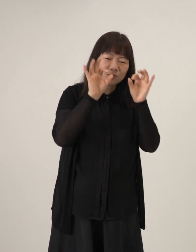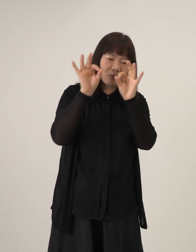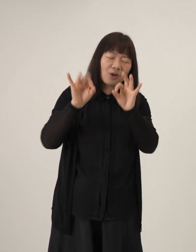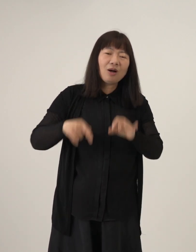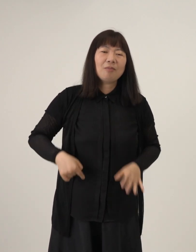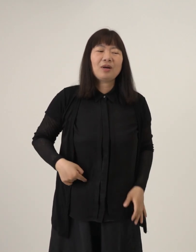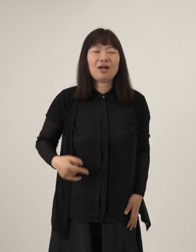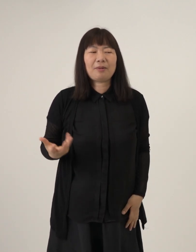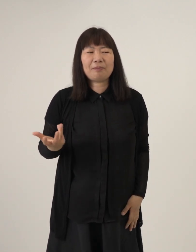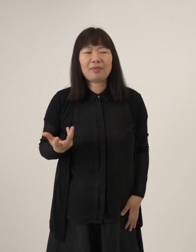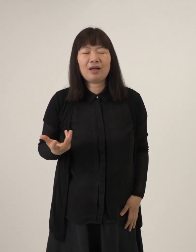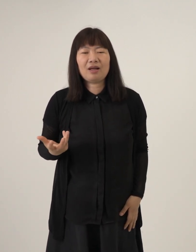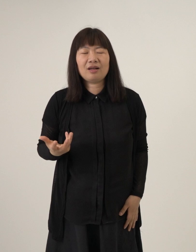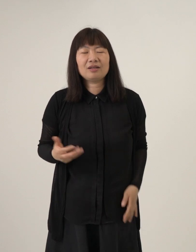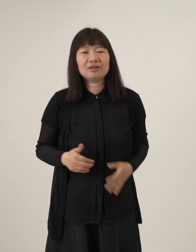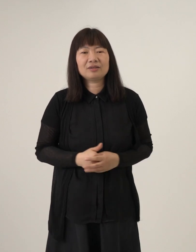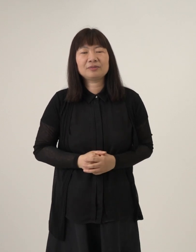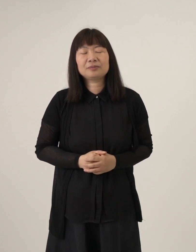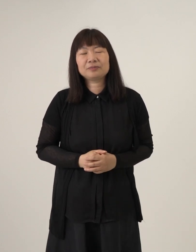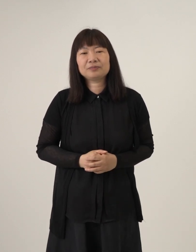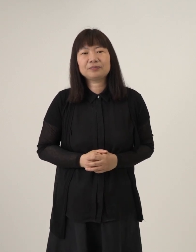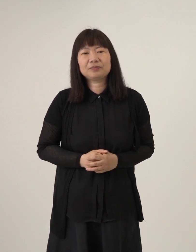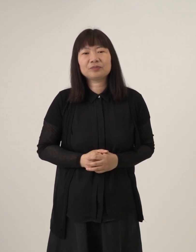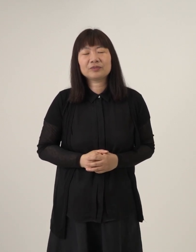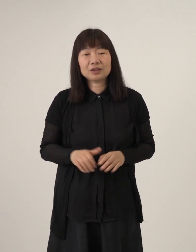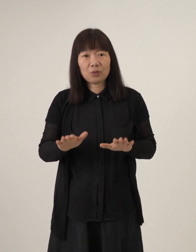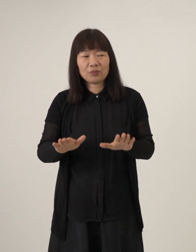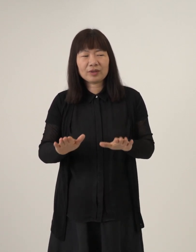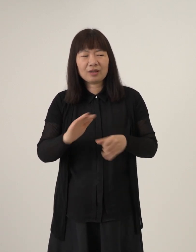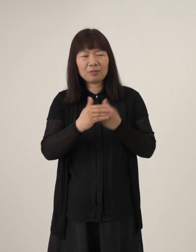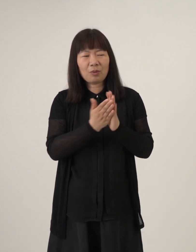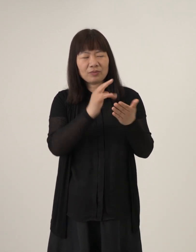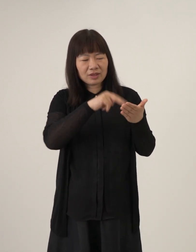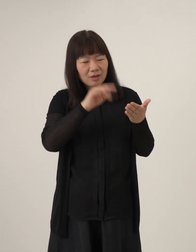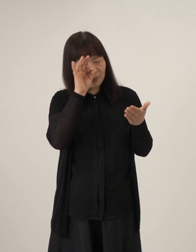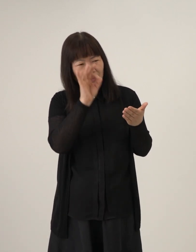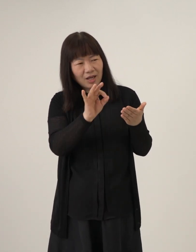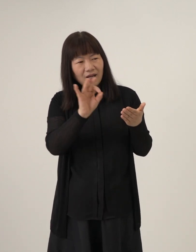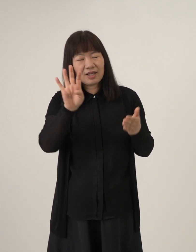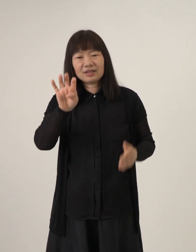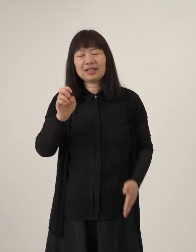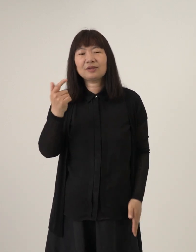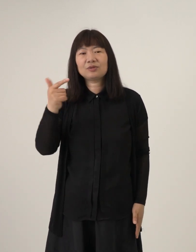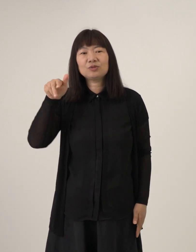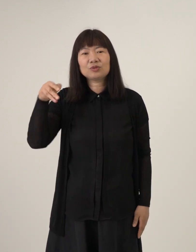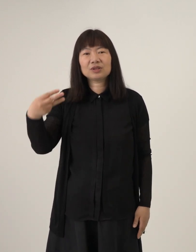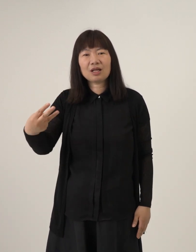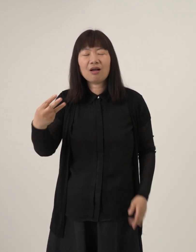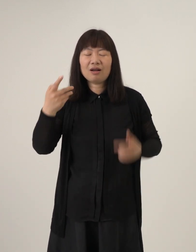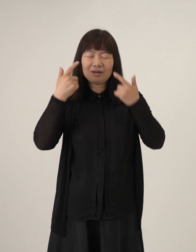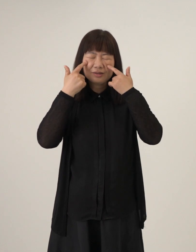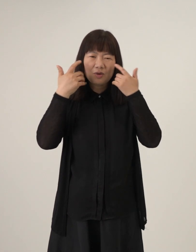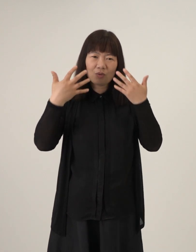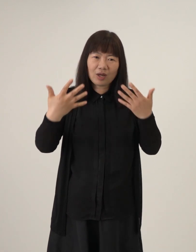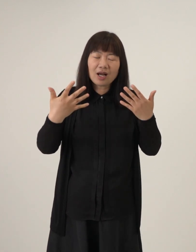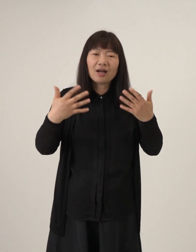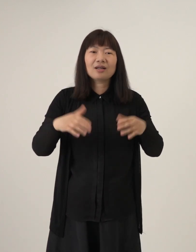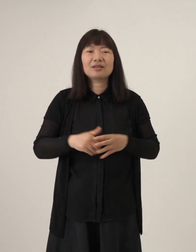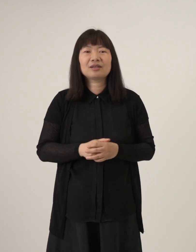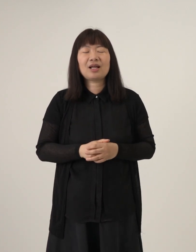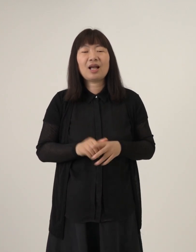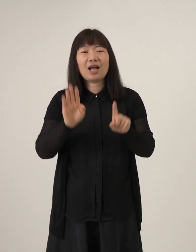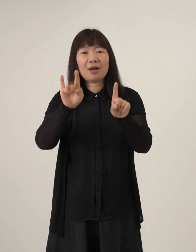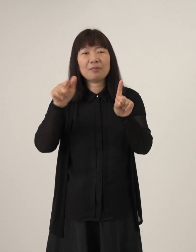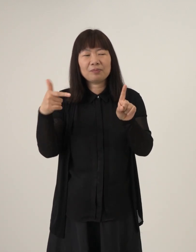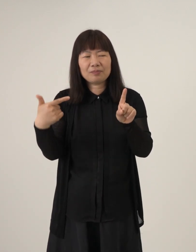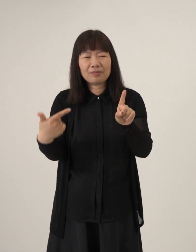마음이 찢어지는데, 그런데 오늘 본문을 보니까 46절에 정확하게 여러분